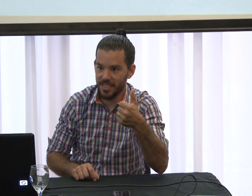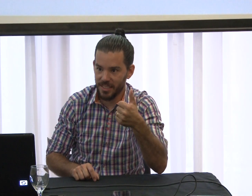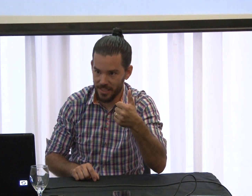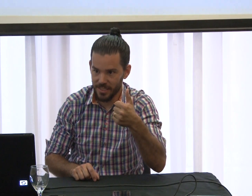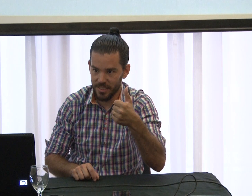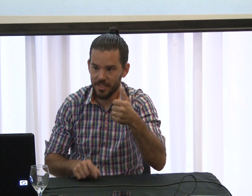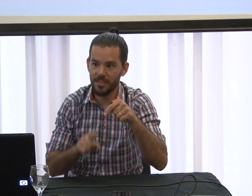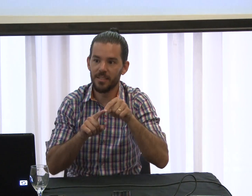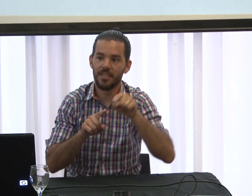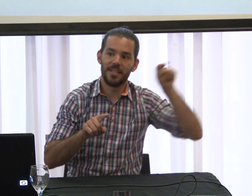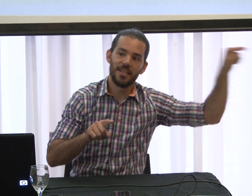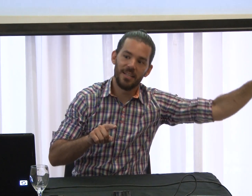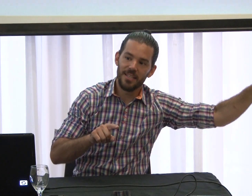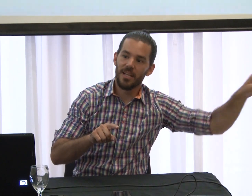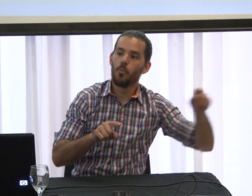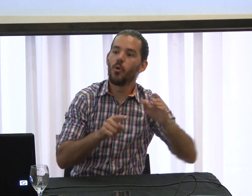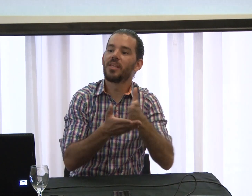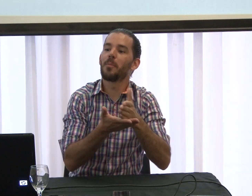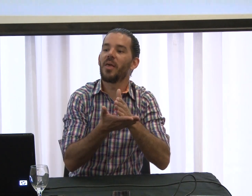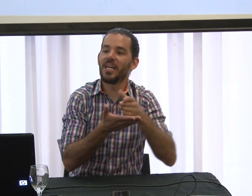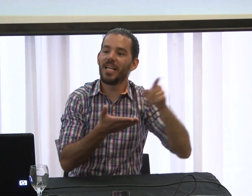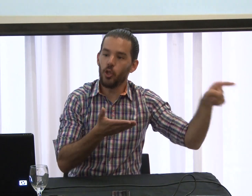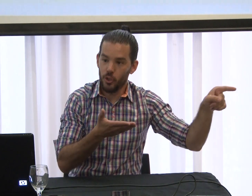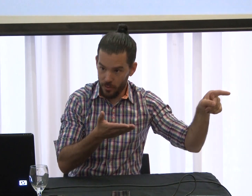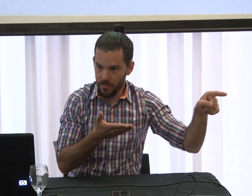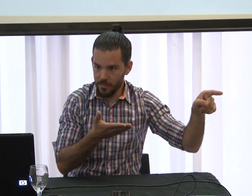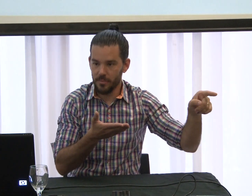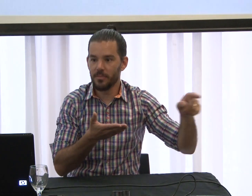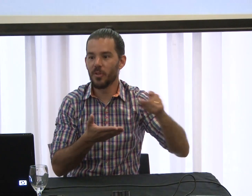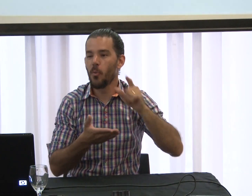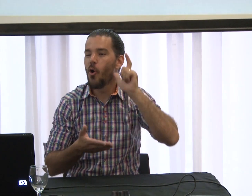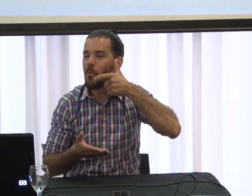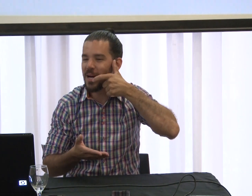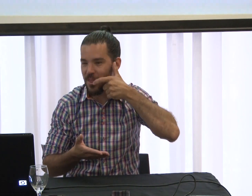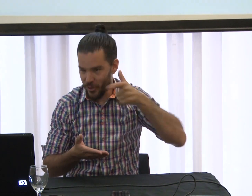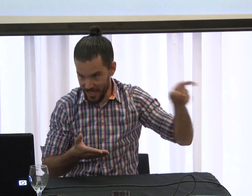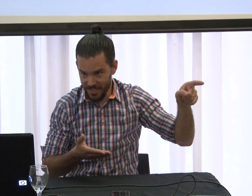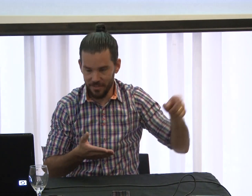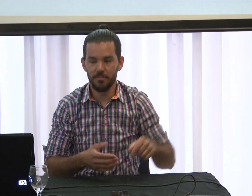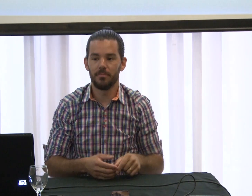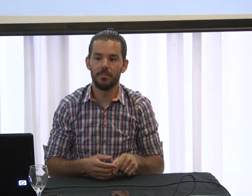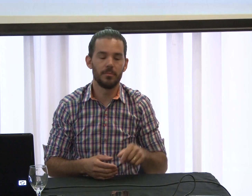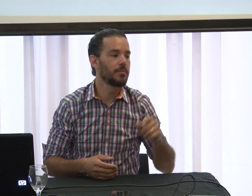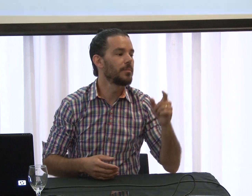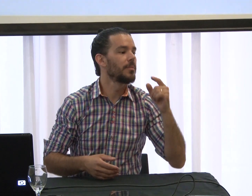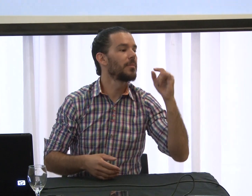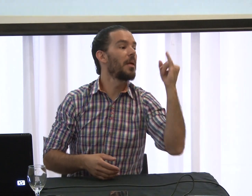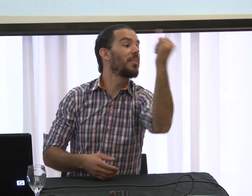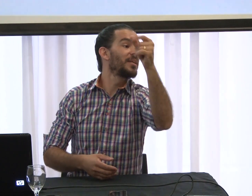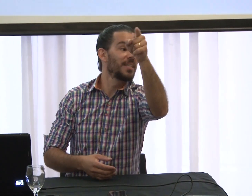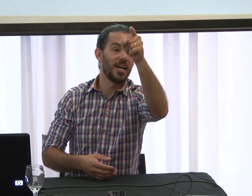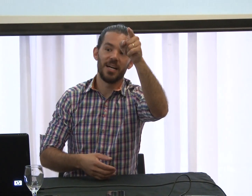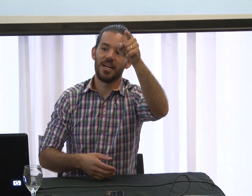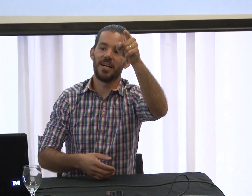que era el 126, se comunicaba con una mujer mediadora, es una operadora, y le